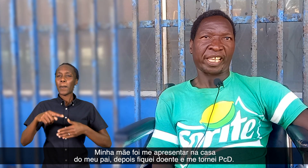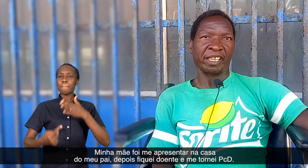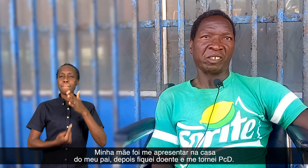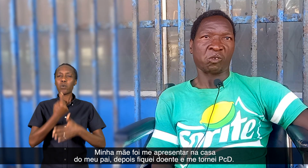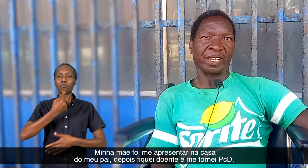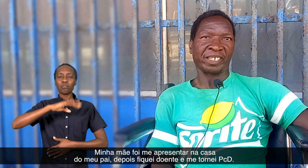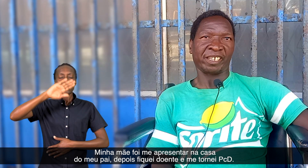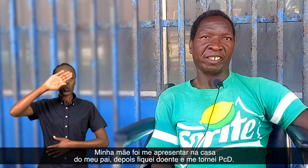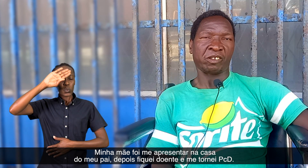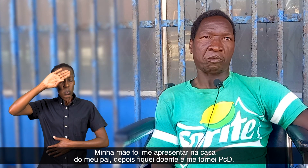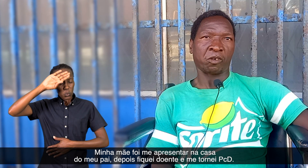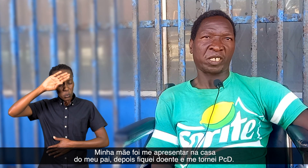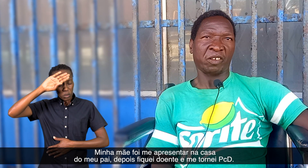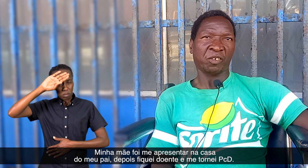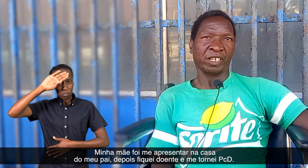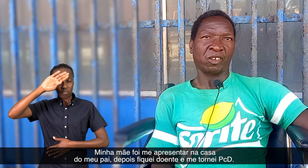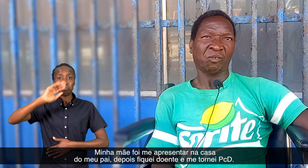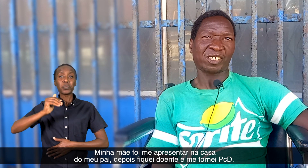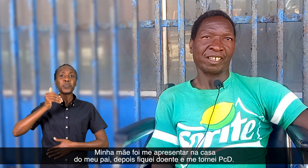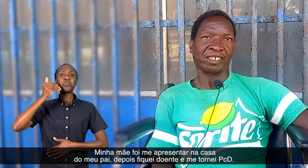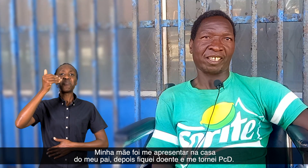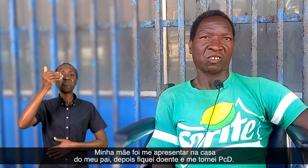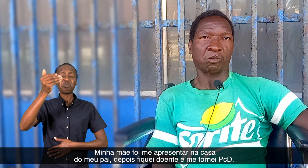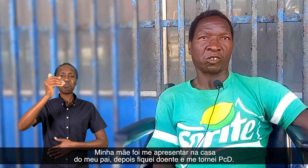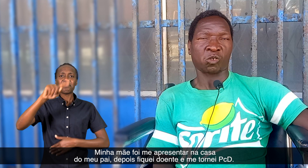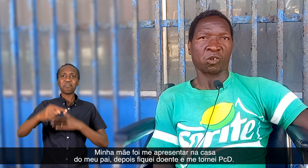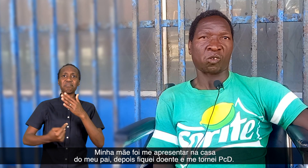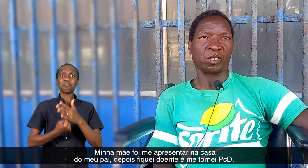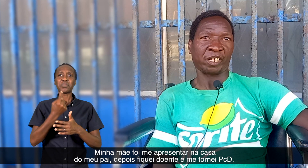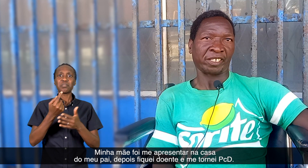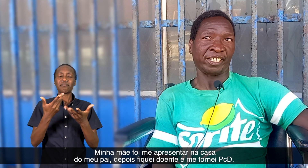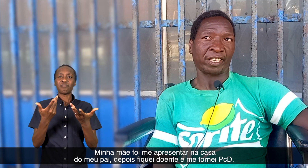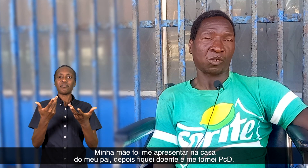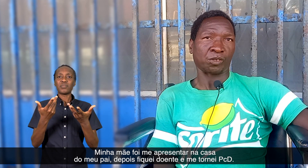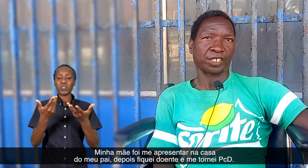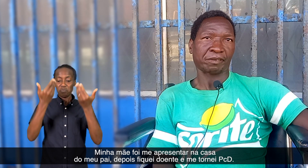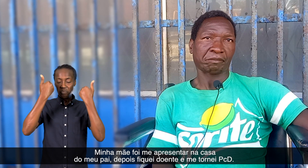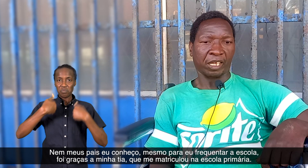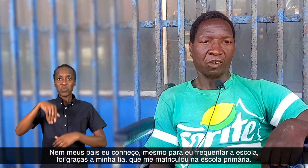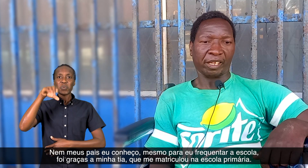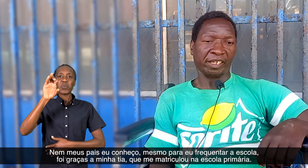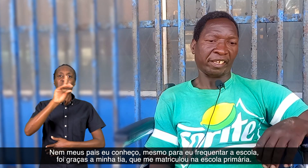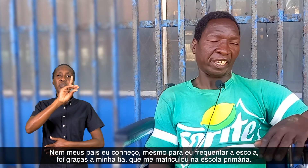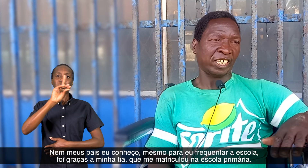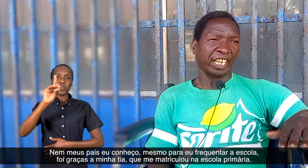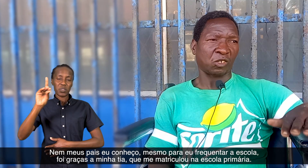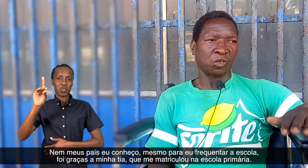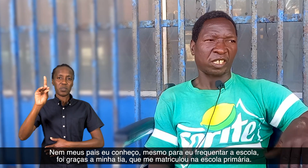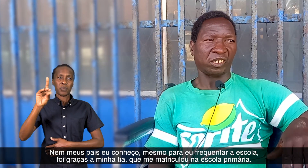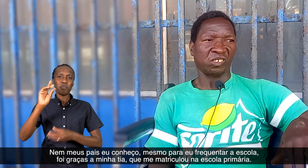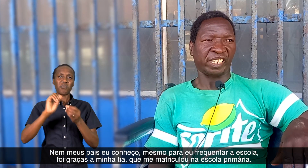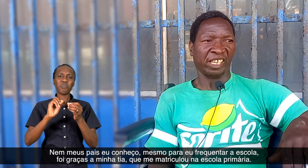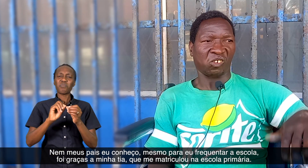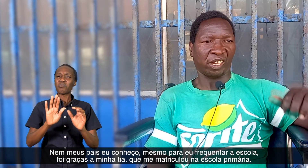eu fiquei doente, depois eu fiquei deficiente, quando eu estou na antidade 2. Não, a antidade